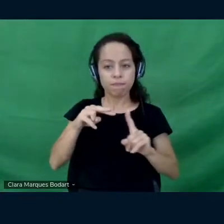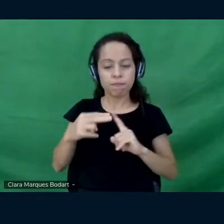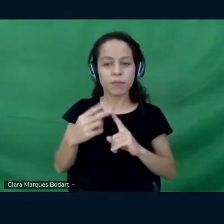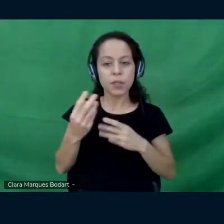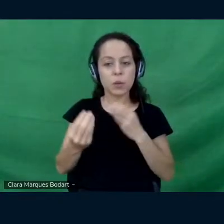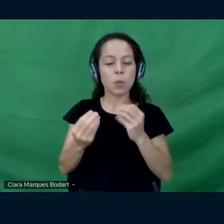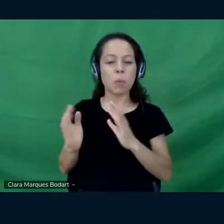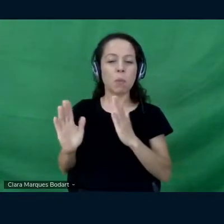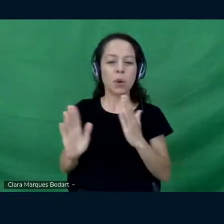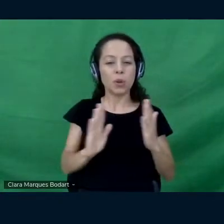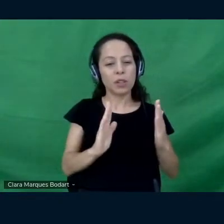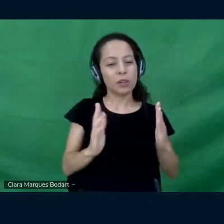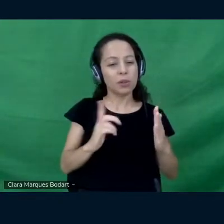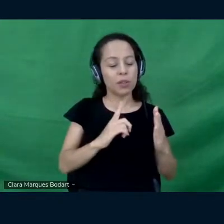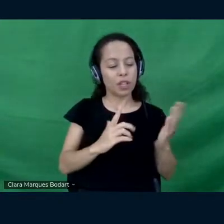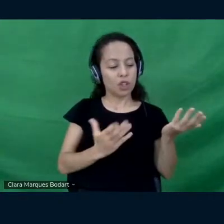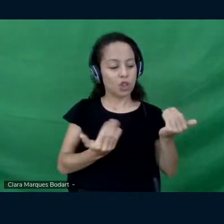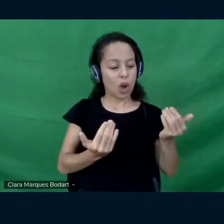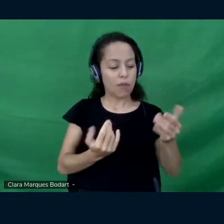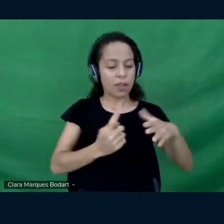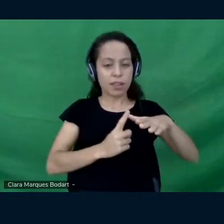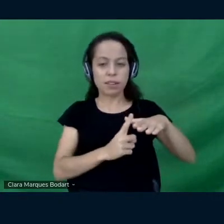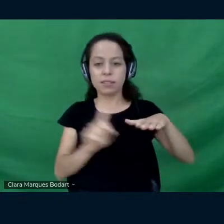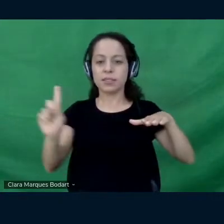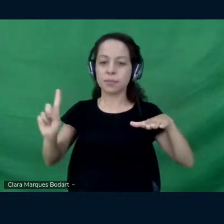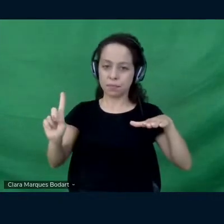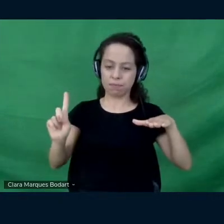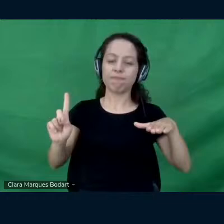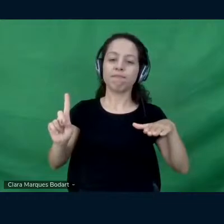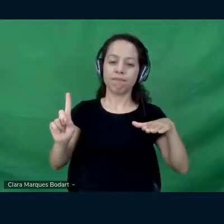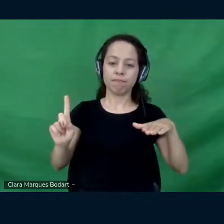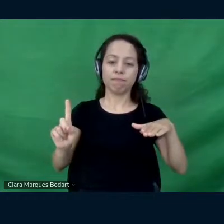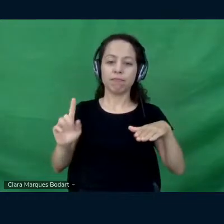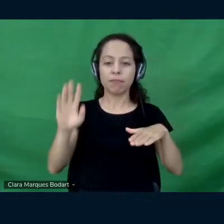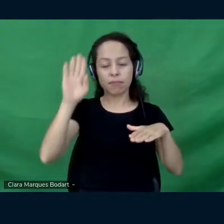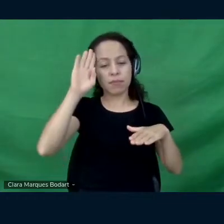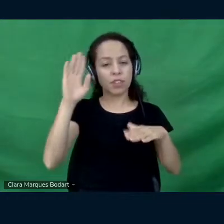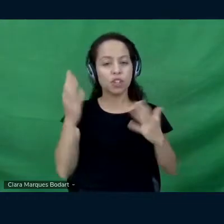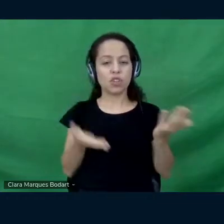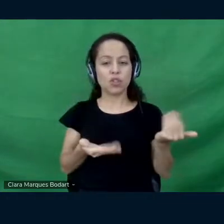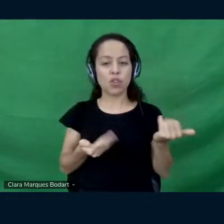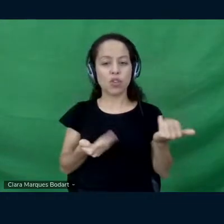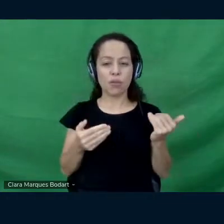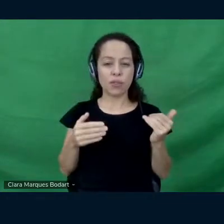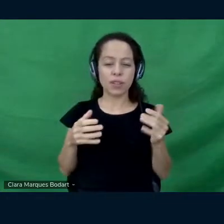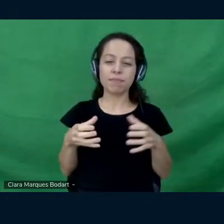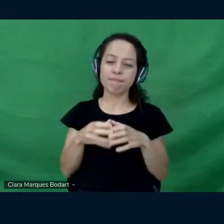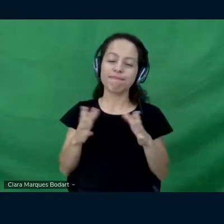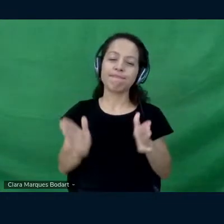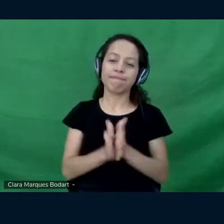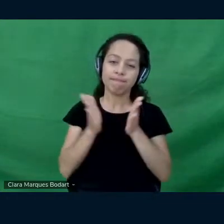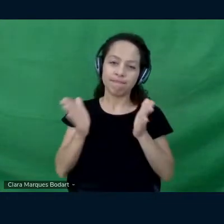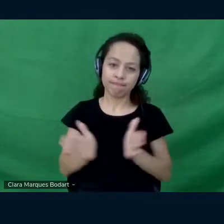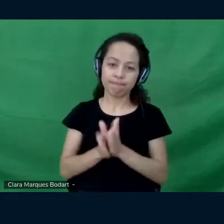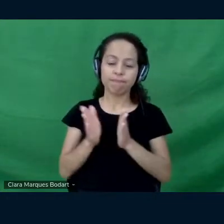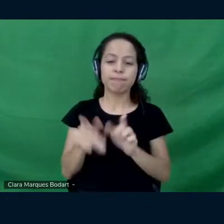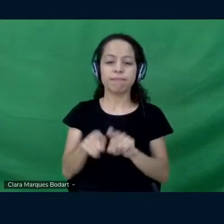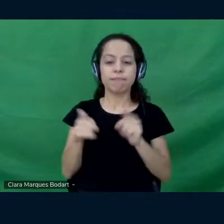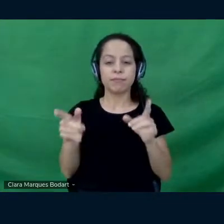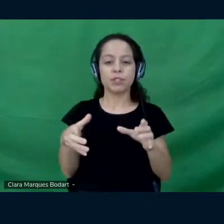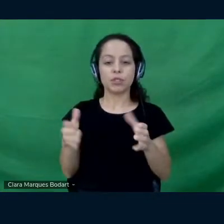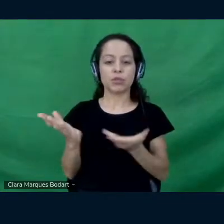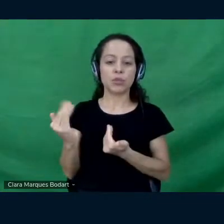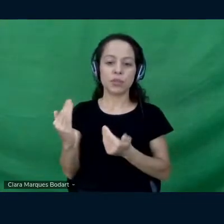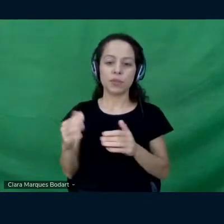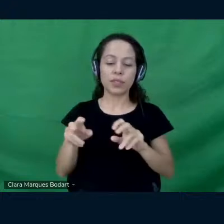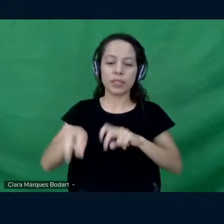de exclusão das juventudes brasileiras, em especial dos jovens de classes populares, de jovens do campo, né, de